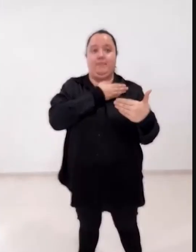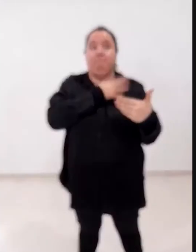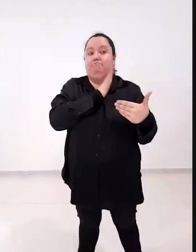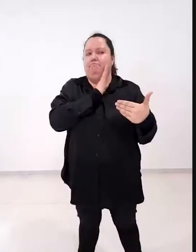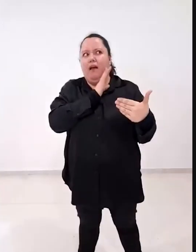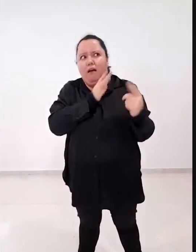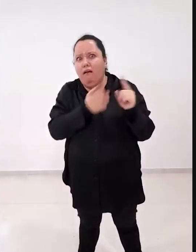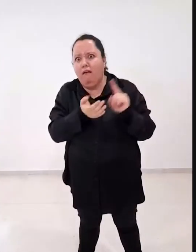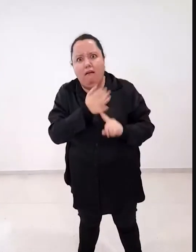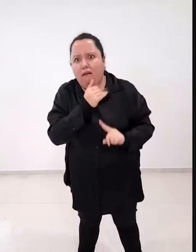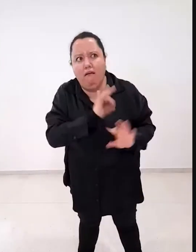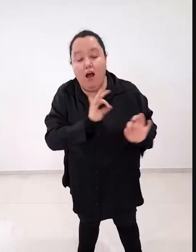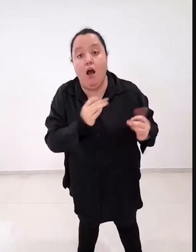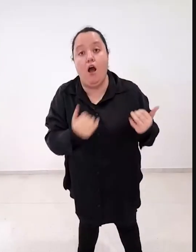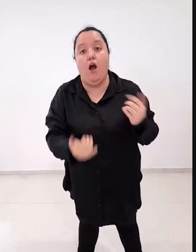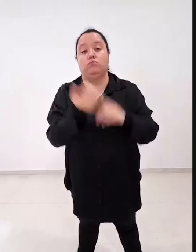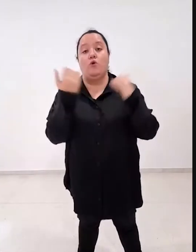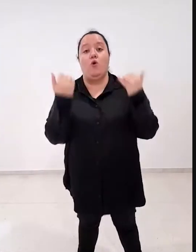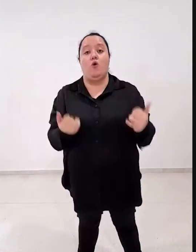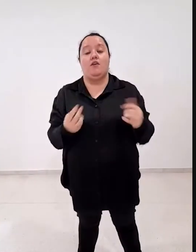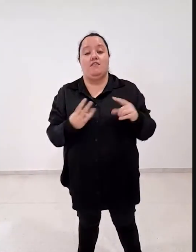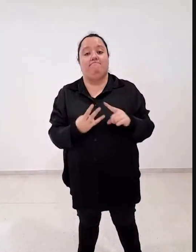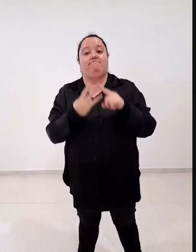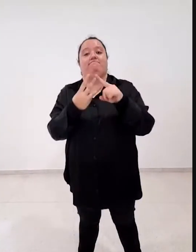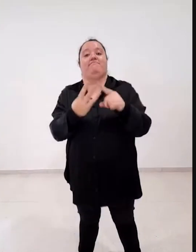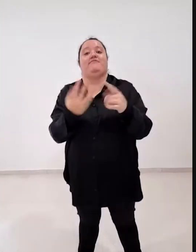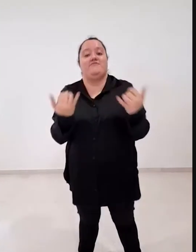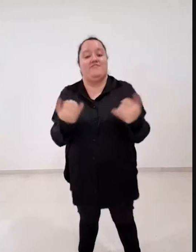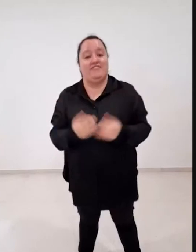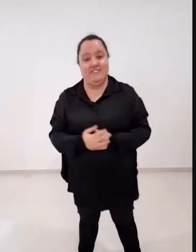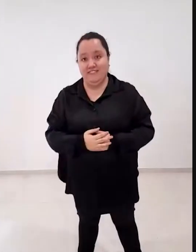y hoy la tenemos hoy